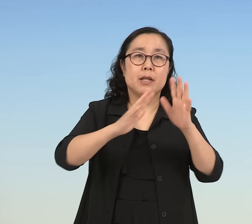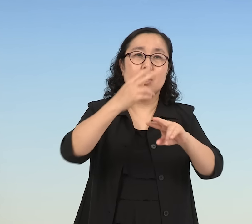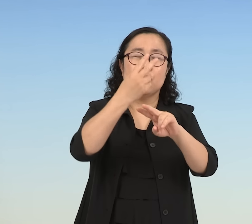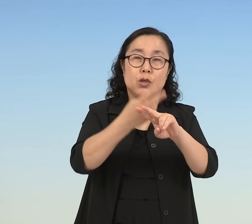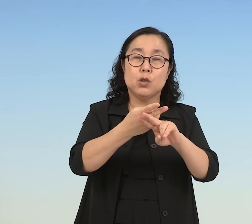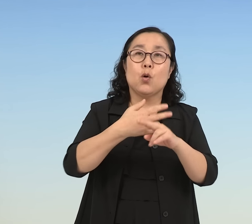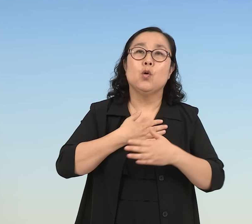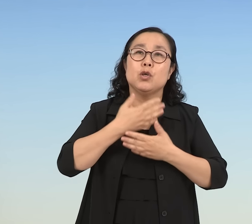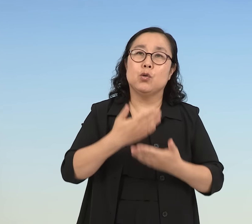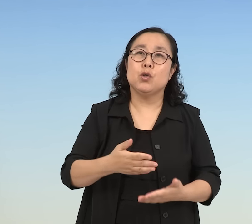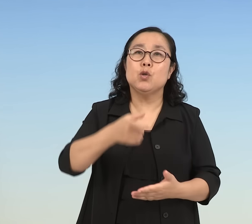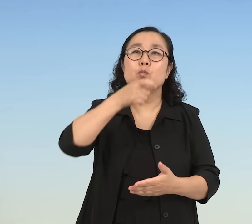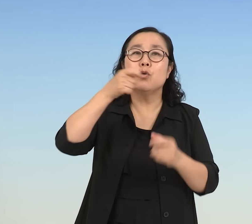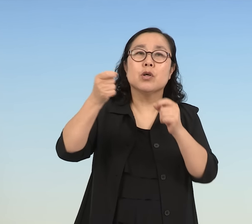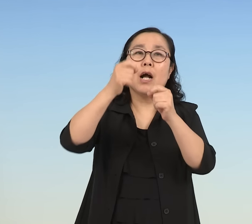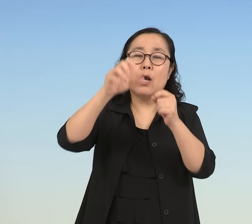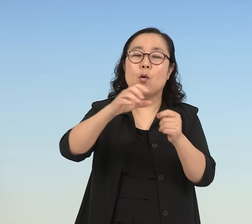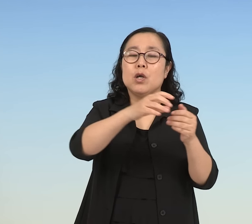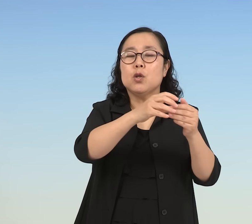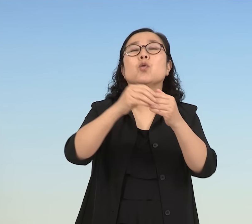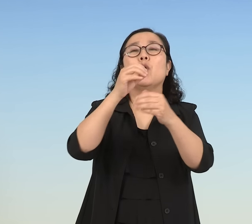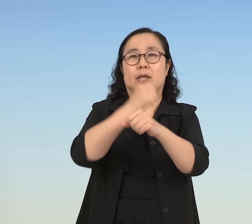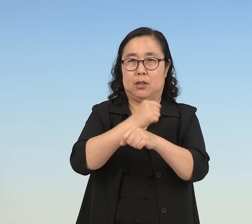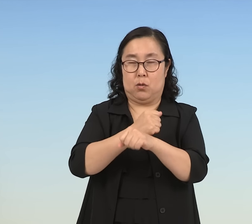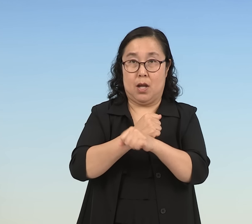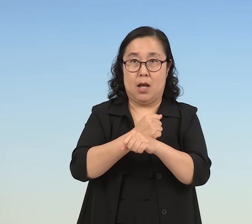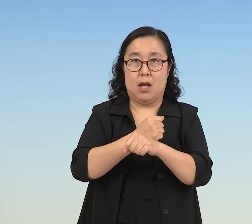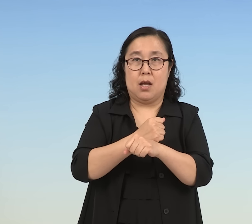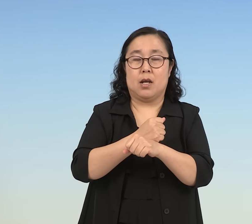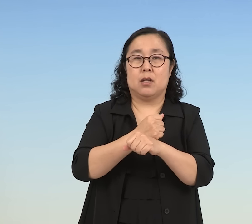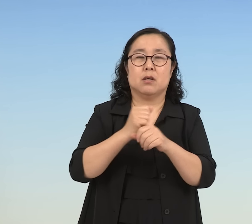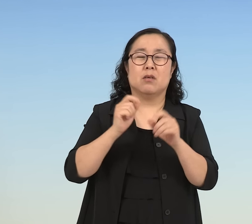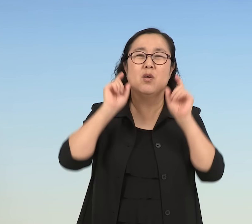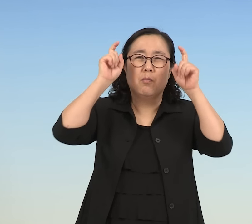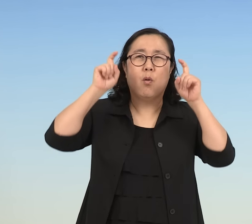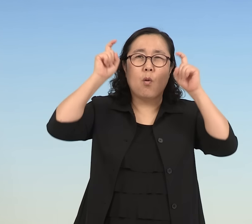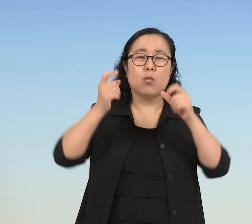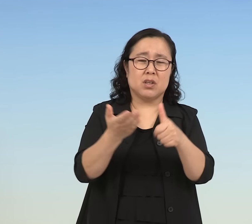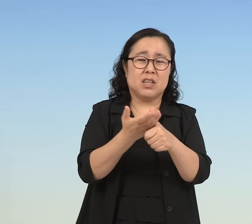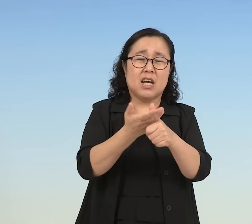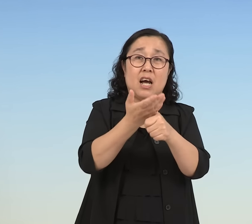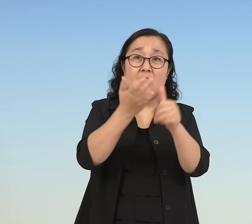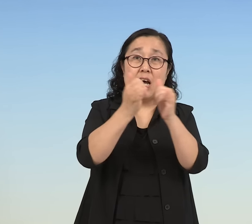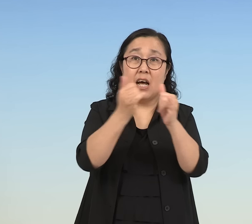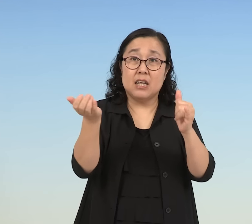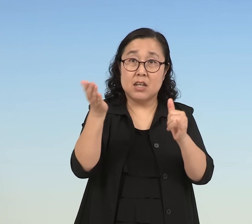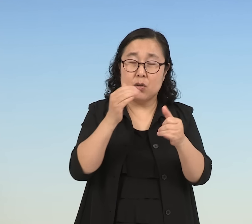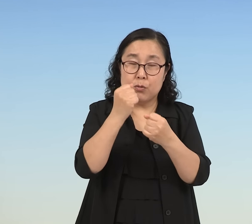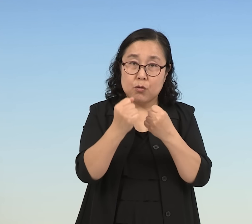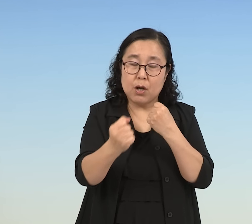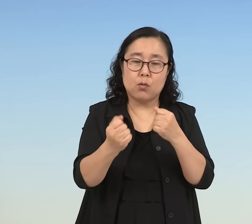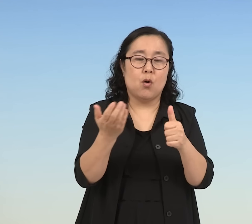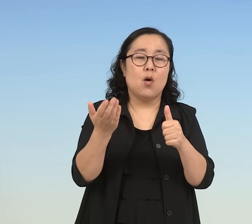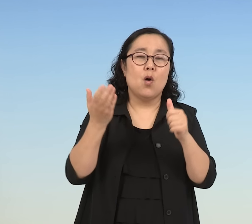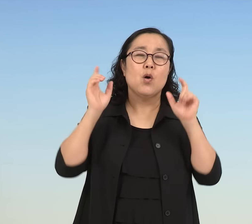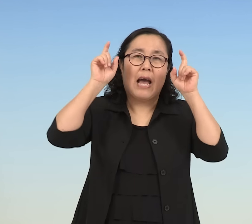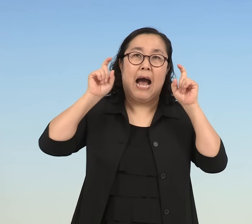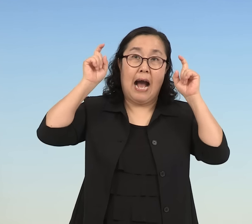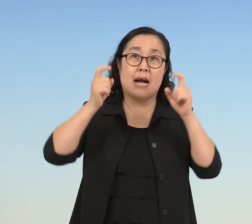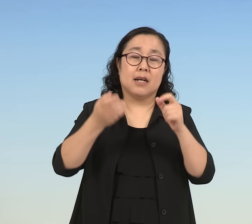물가로 인도하시는도다. 시골 목동 출신인 다윗이 그 양들을 먹이면서